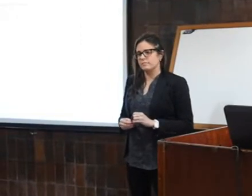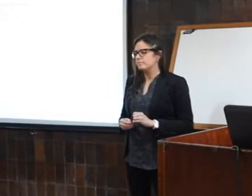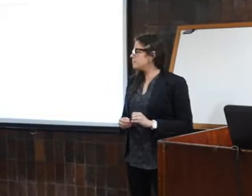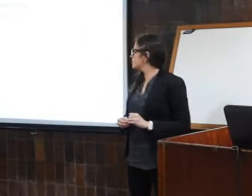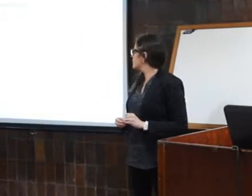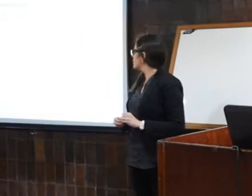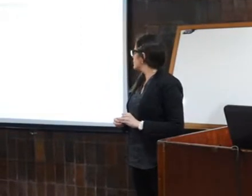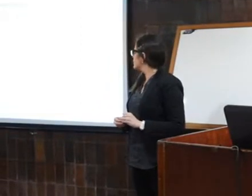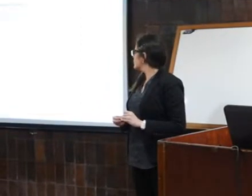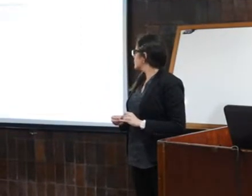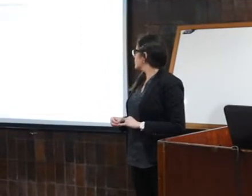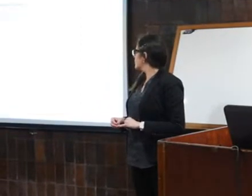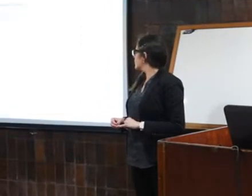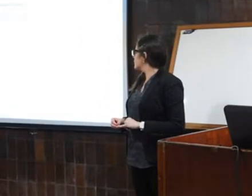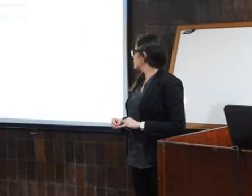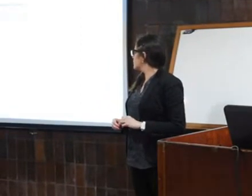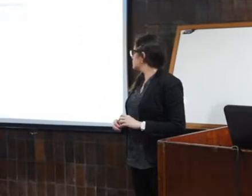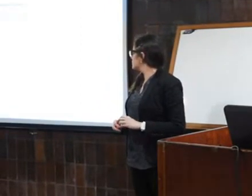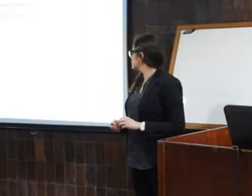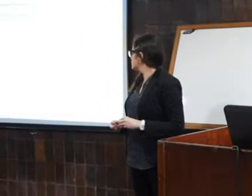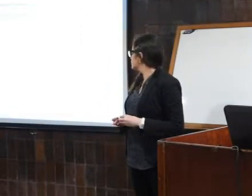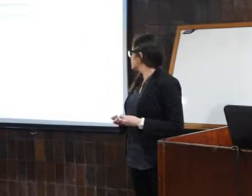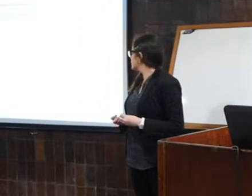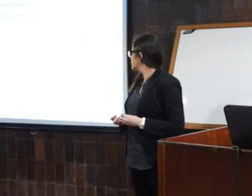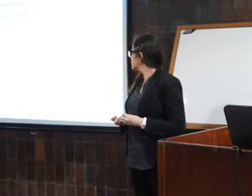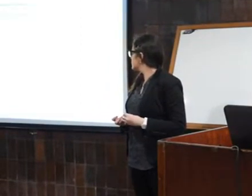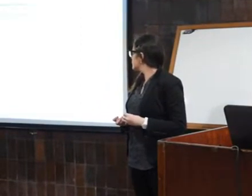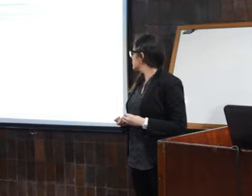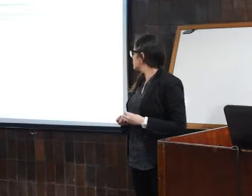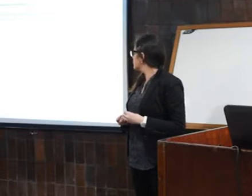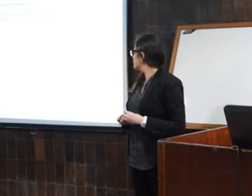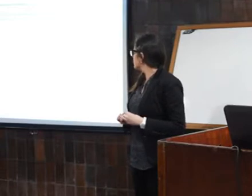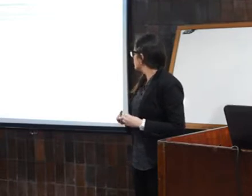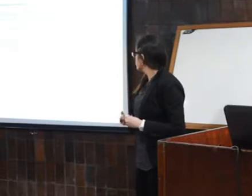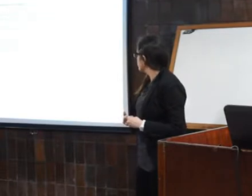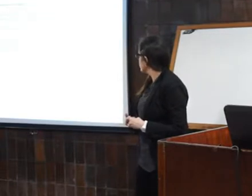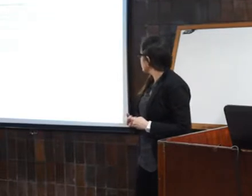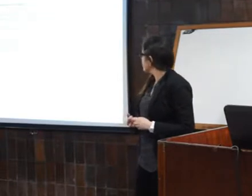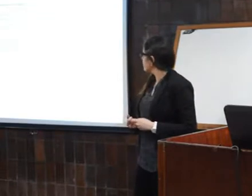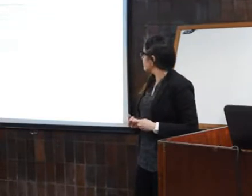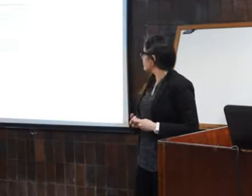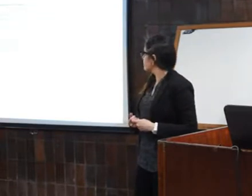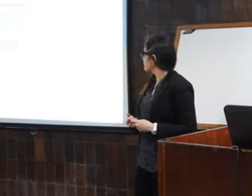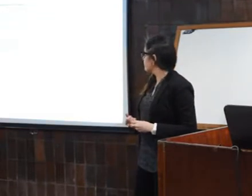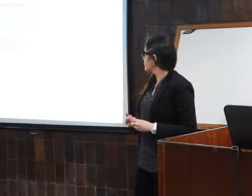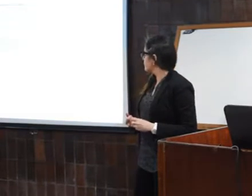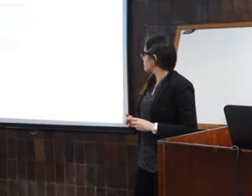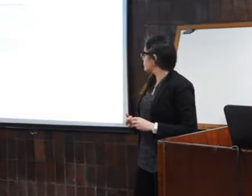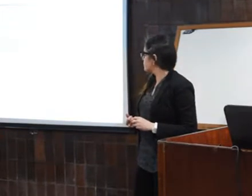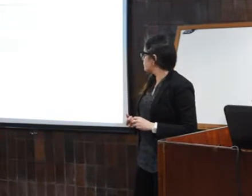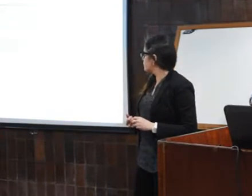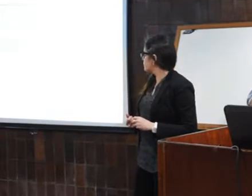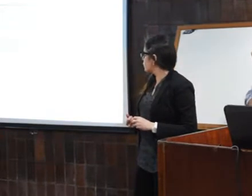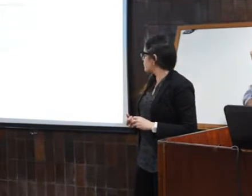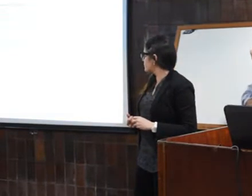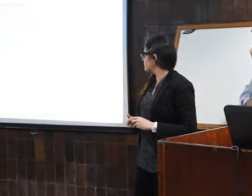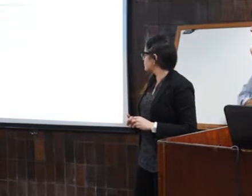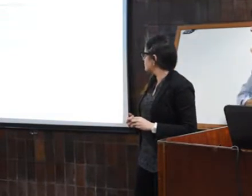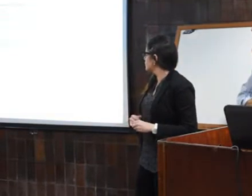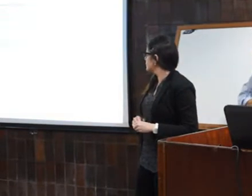solicitud de contratación por medio de un agente o intermediario de una jurisdicción no regulada o probable o